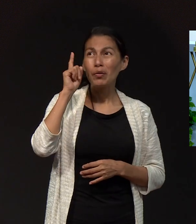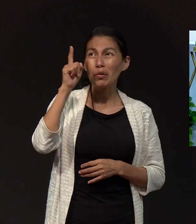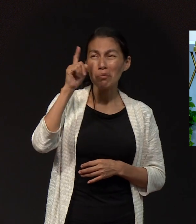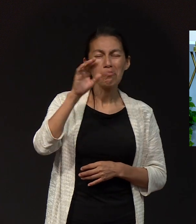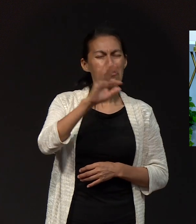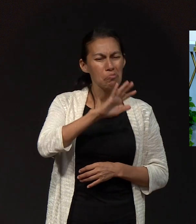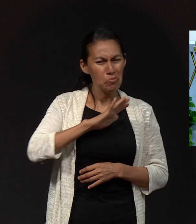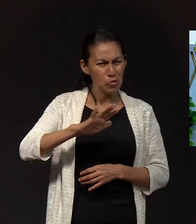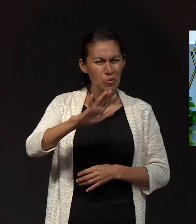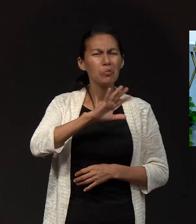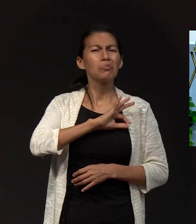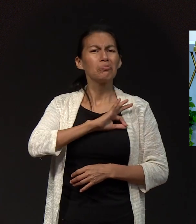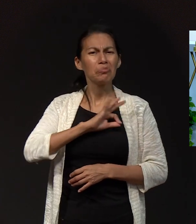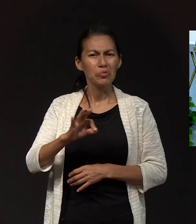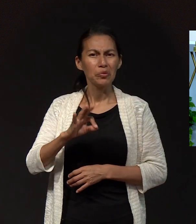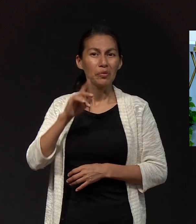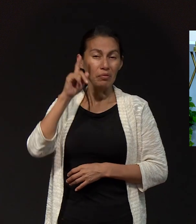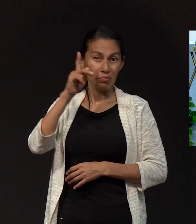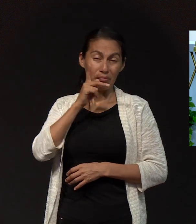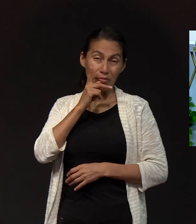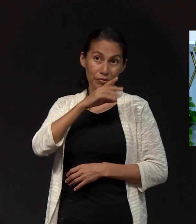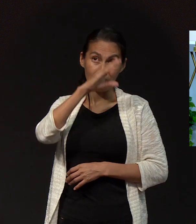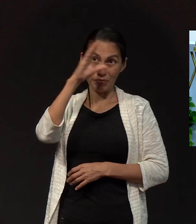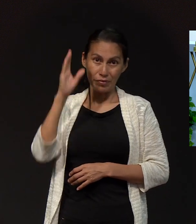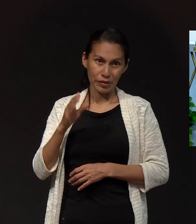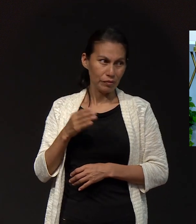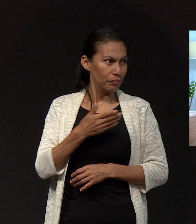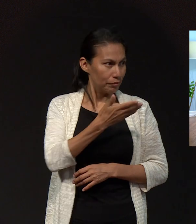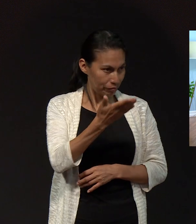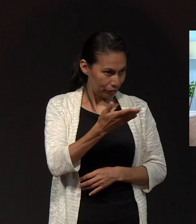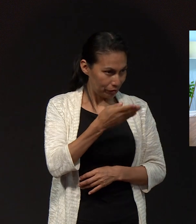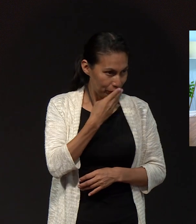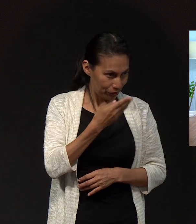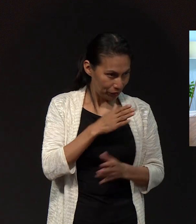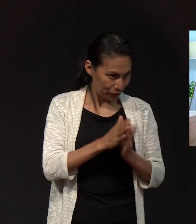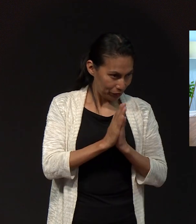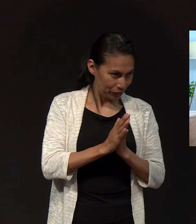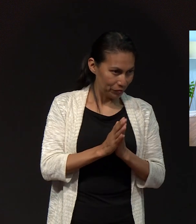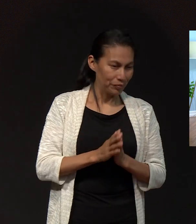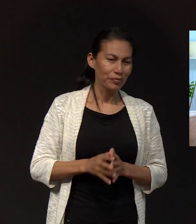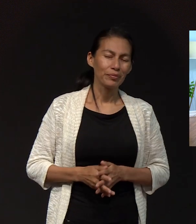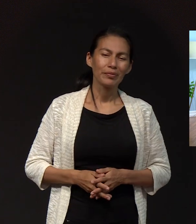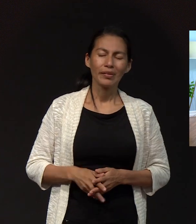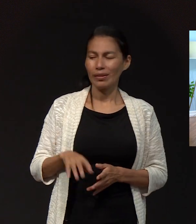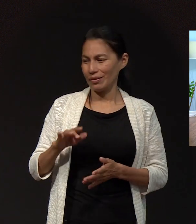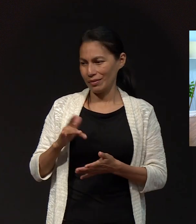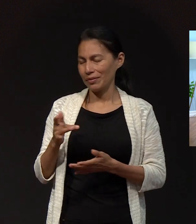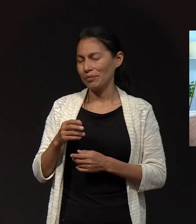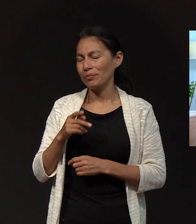orar en oración Al Dios de lo imposible Nuestro Padre celestial Por favor Oramos